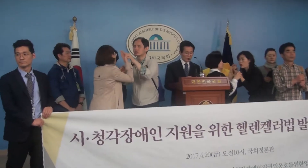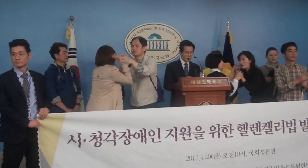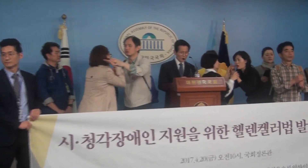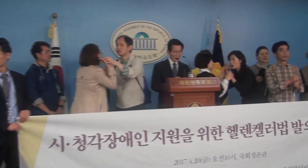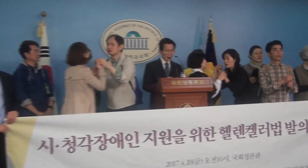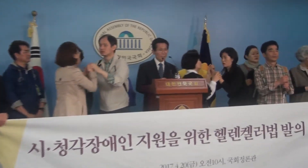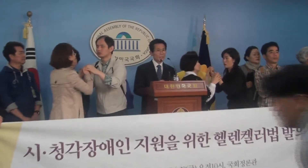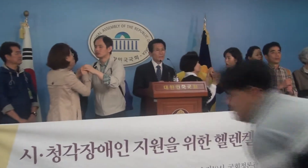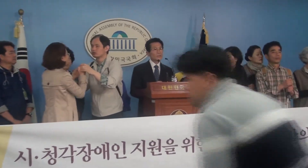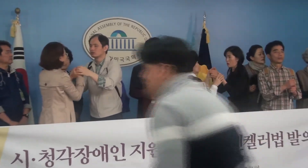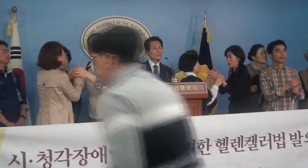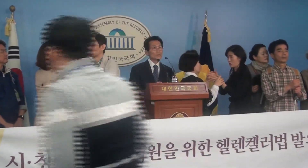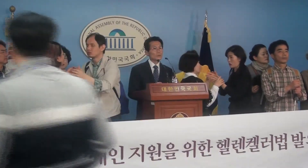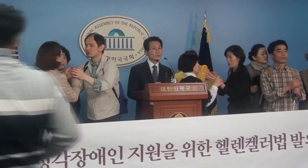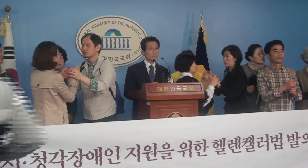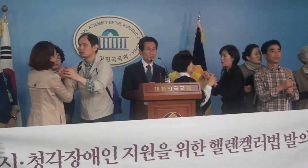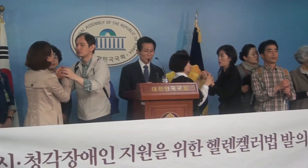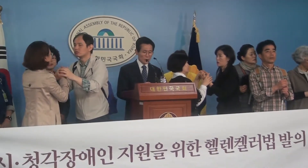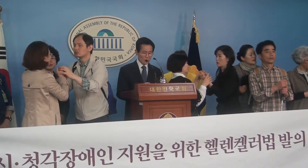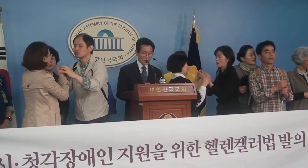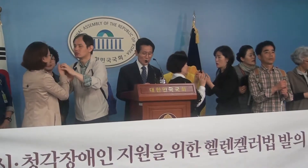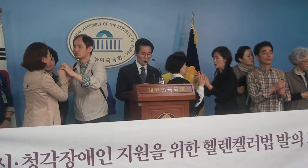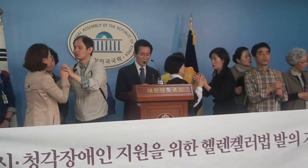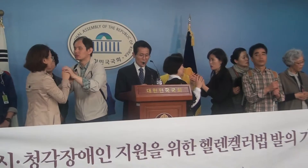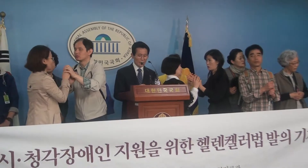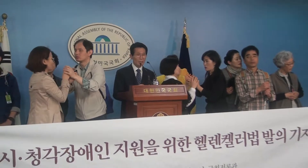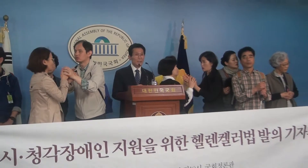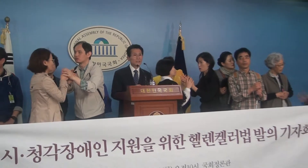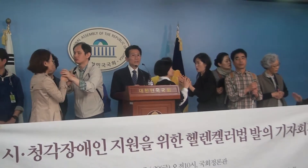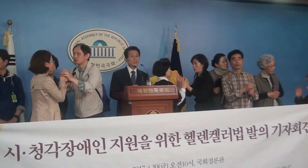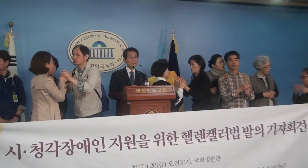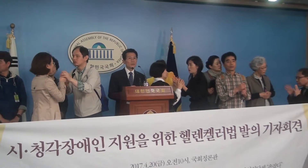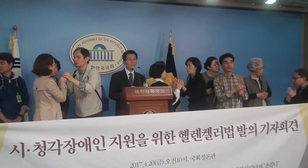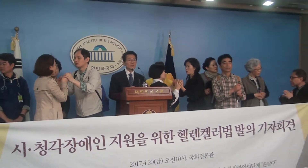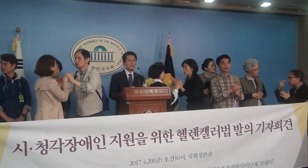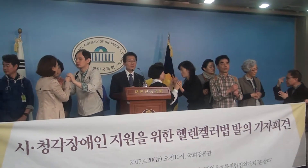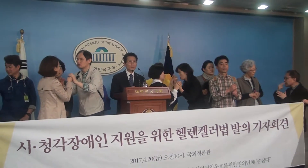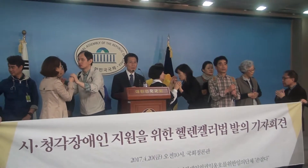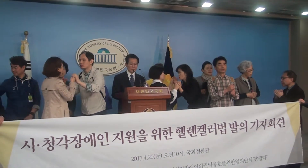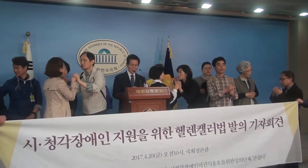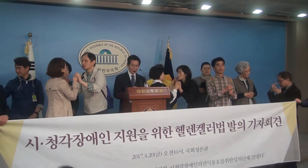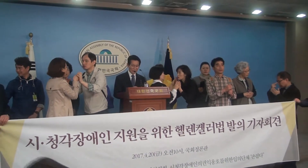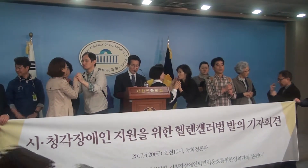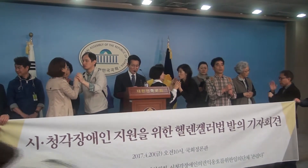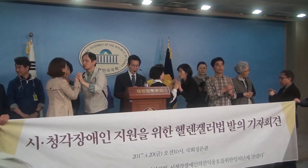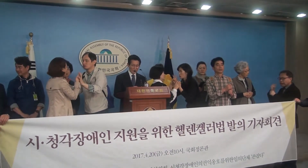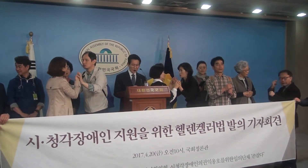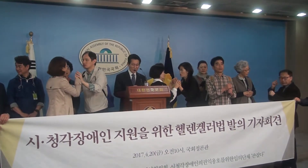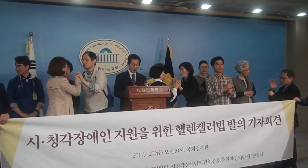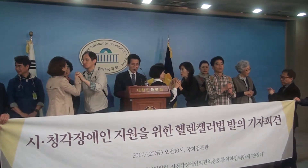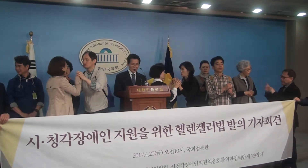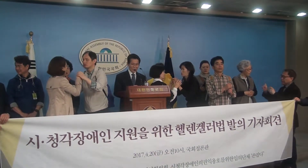태어납니다. 이 여성은 생후 19개월 만에 시력과 청력 모두를 잃게